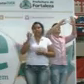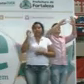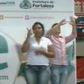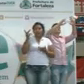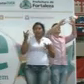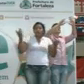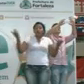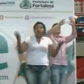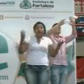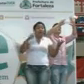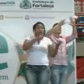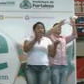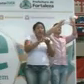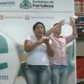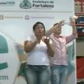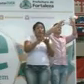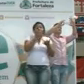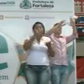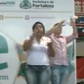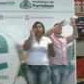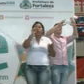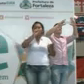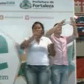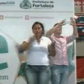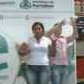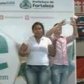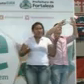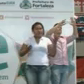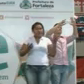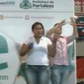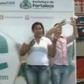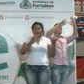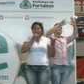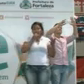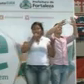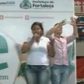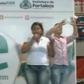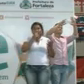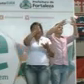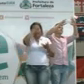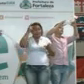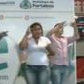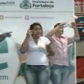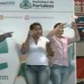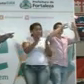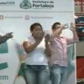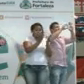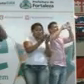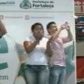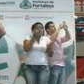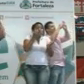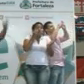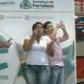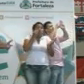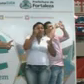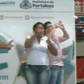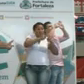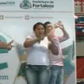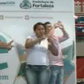é a coisa boa deste livro? Porque o que acontece lá em relação aos pobres é mostrar os seus defeitos.